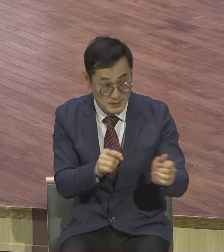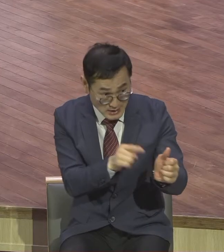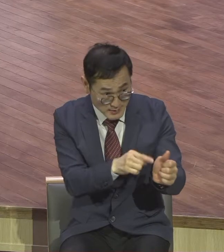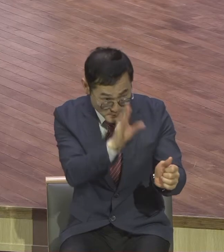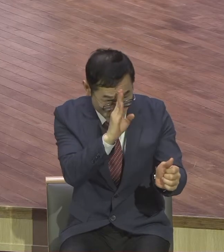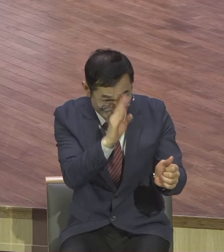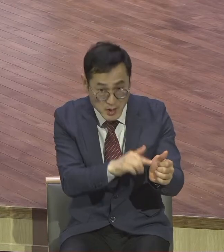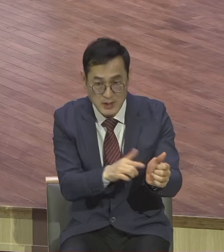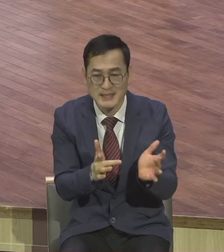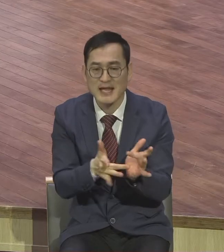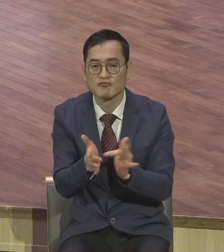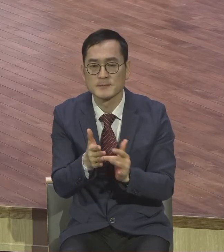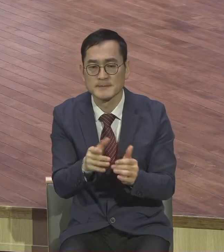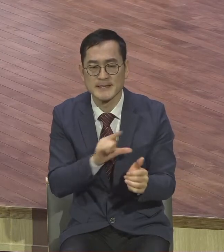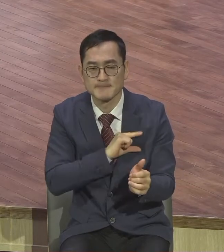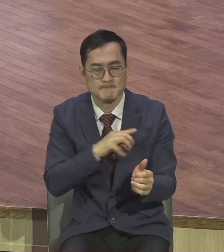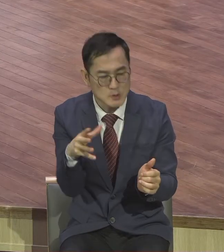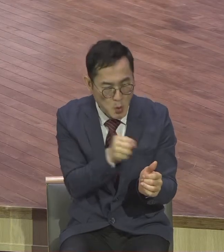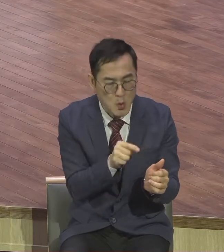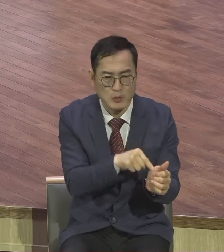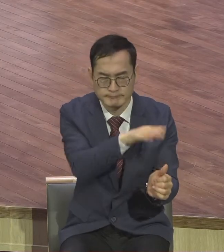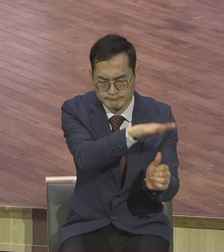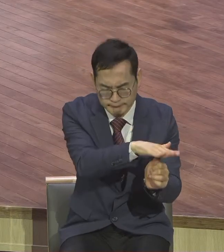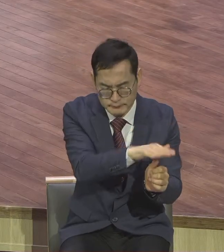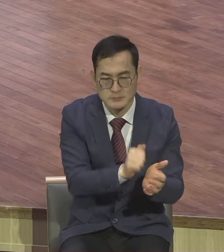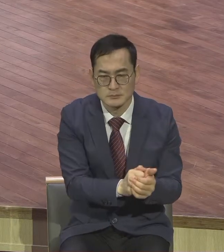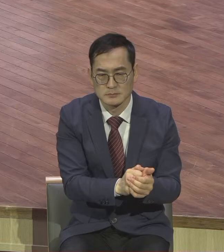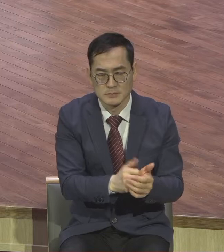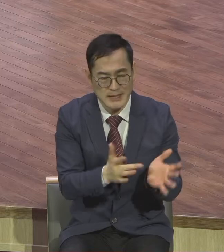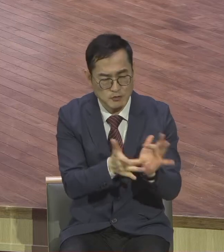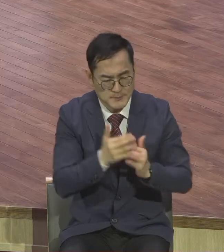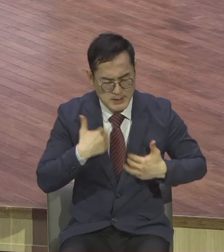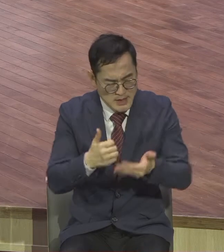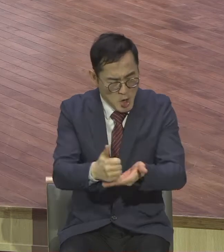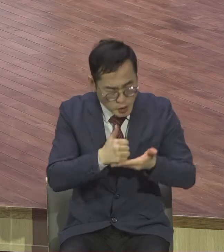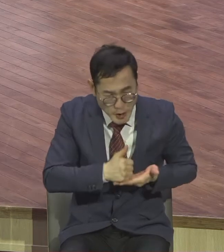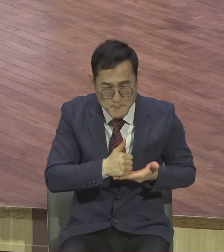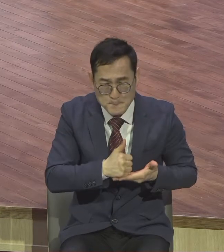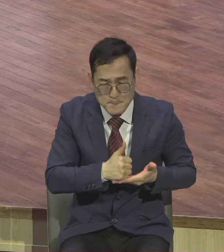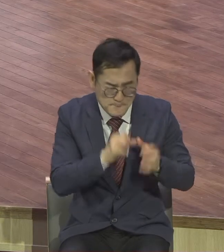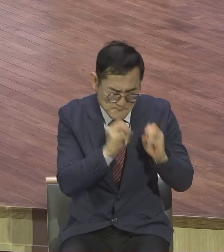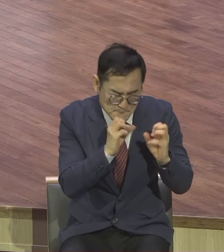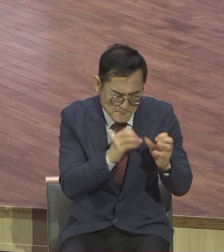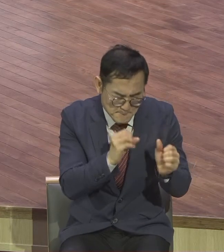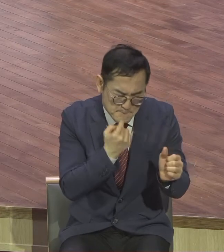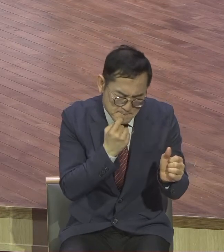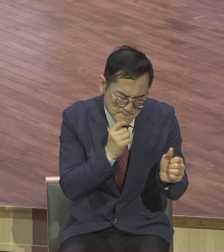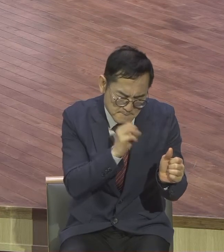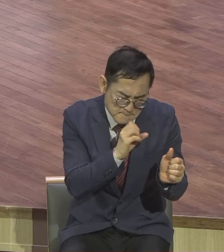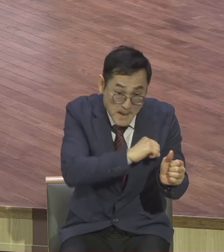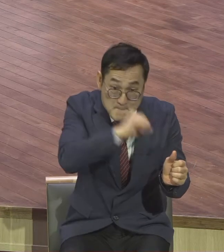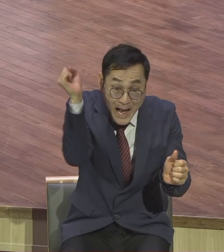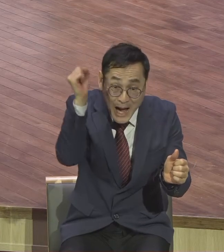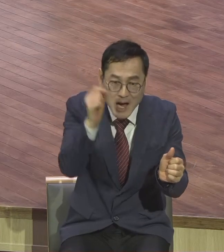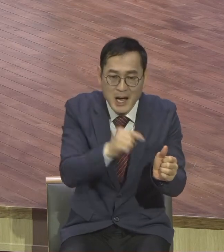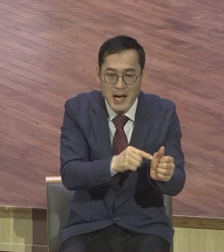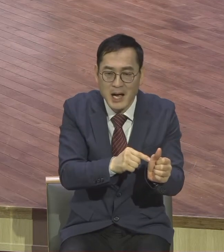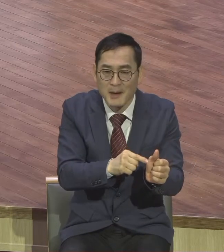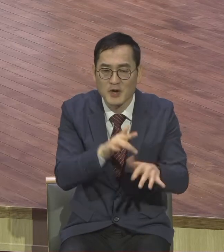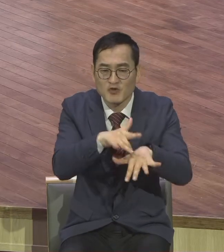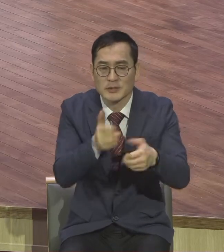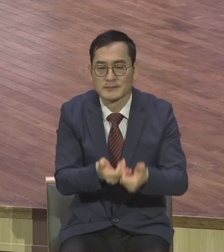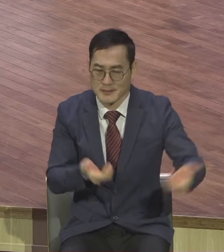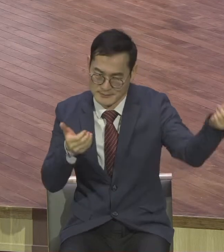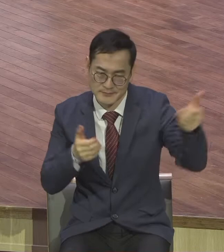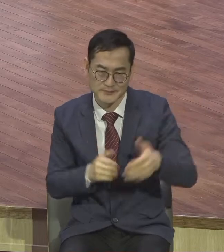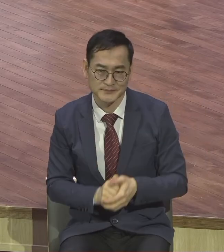영접만 시켜버리면 그 사람 살아나요 그래서 영접 메시지 하라고 계속 주부에 실어줬잖아요 영접